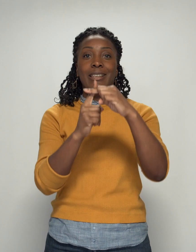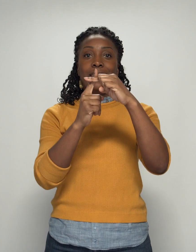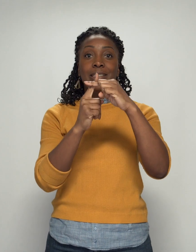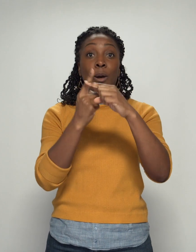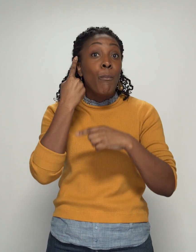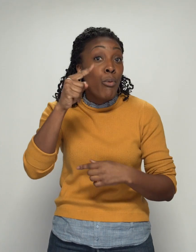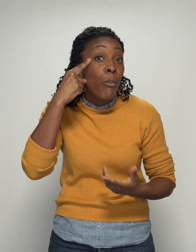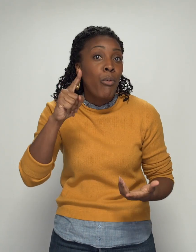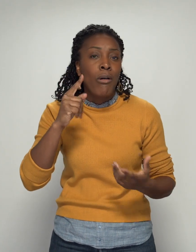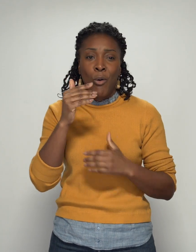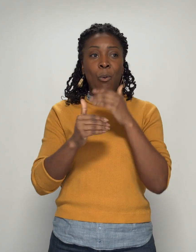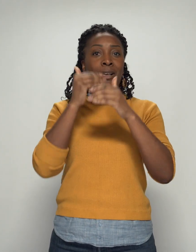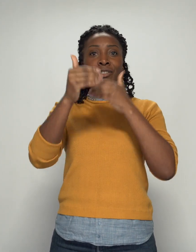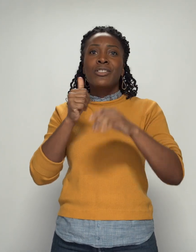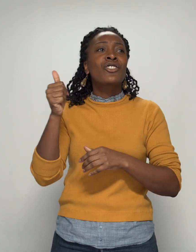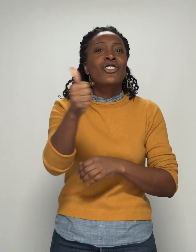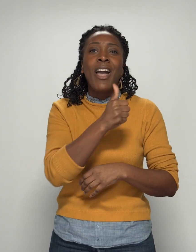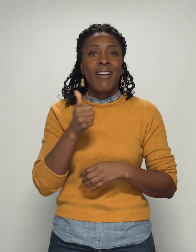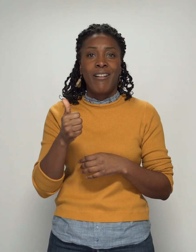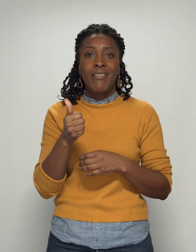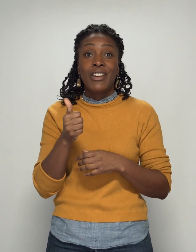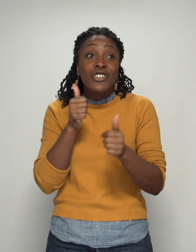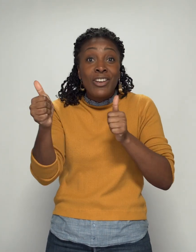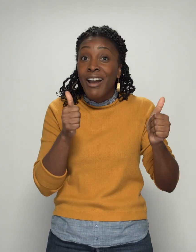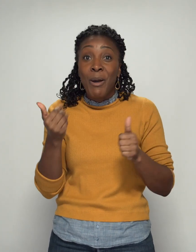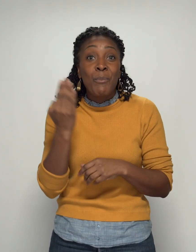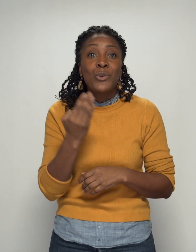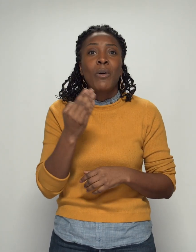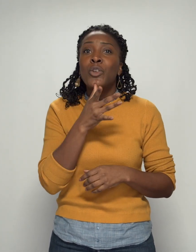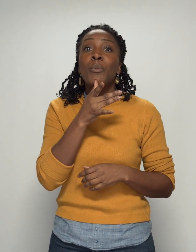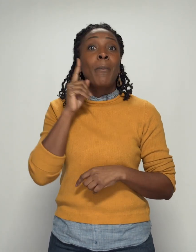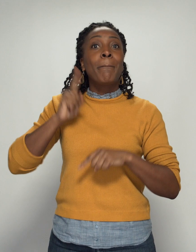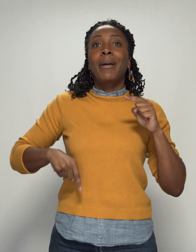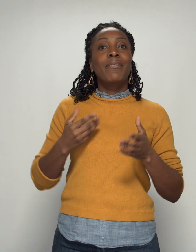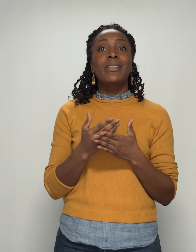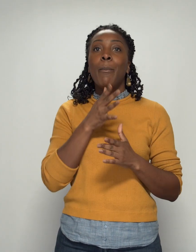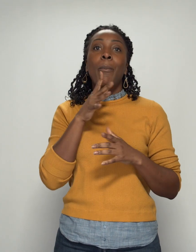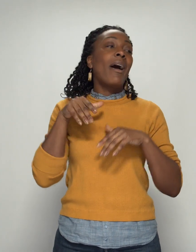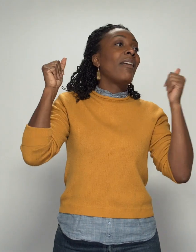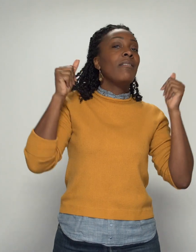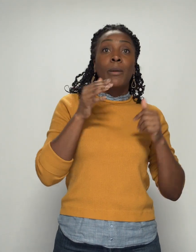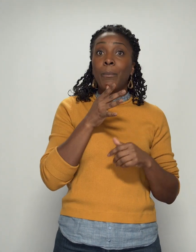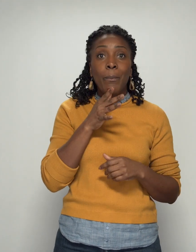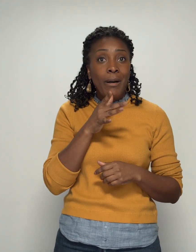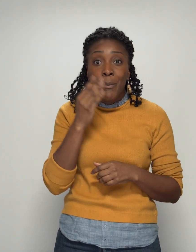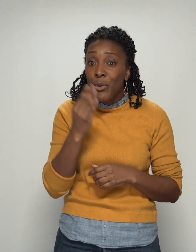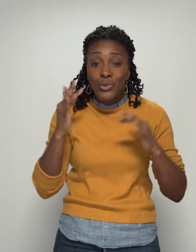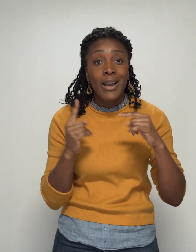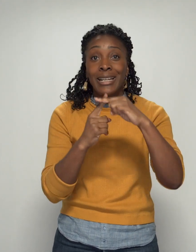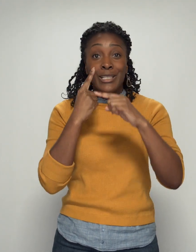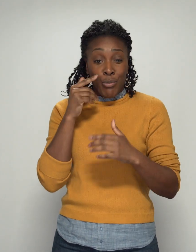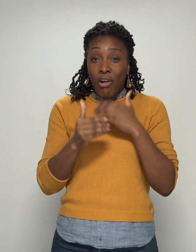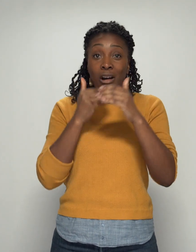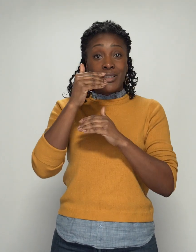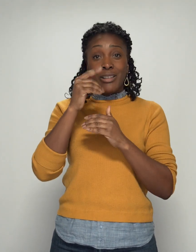a été voulue pour la croissance de chacun. Et tu ne peux pas te priver de cette bénédiction qui est l'Église pour grandir